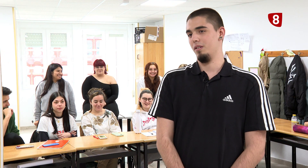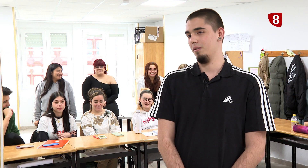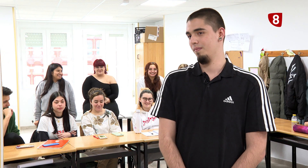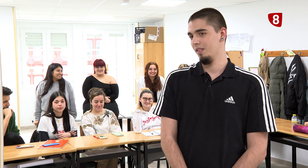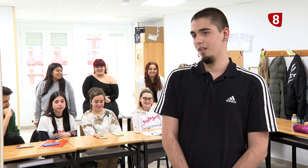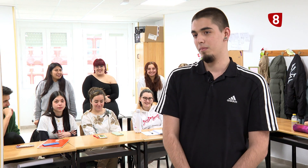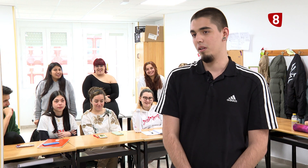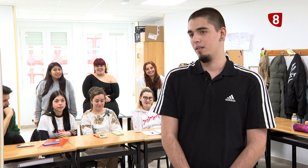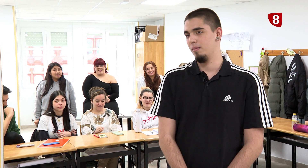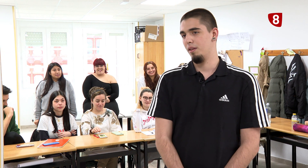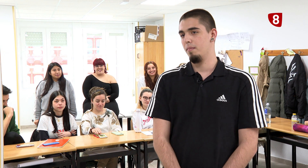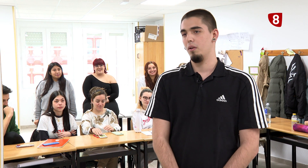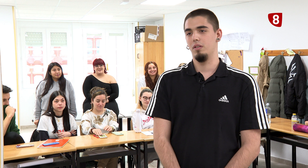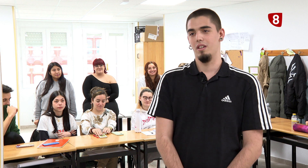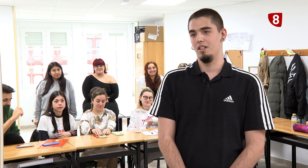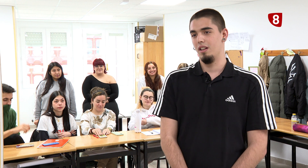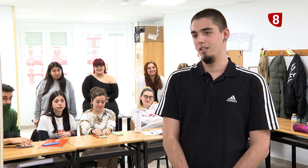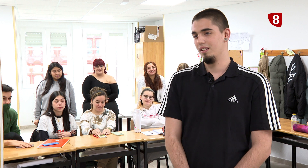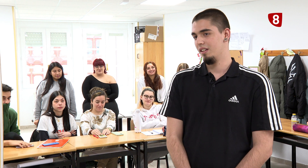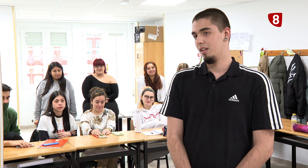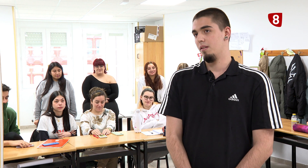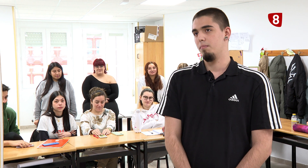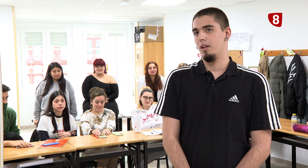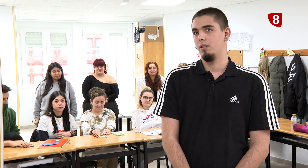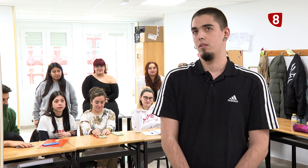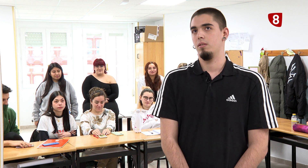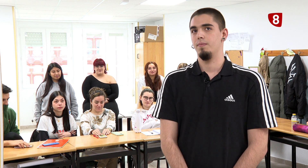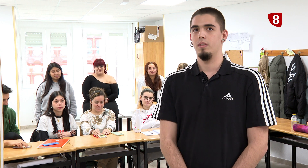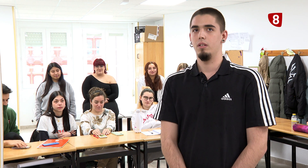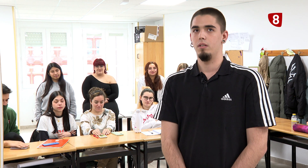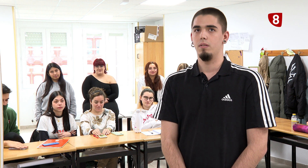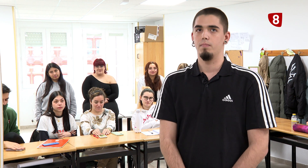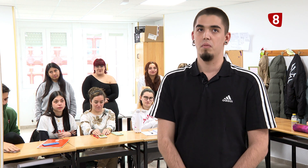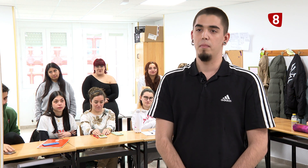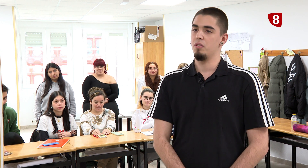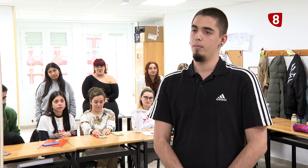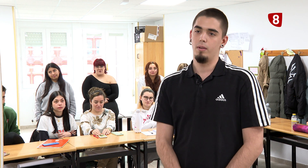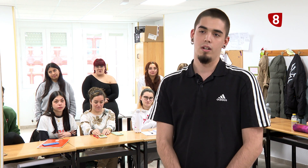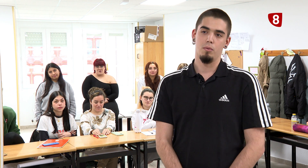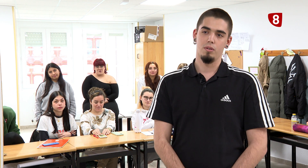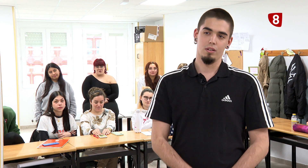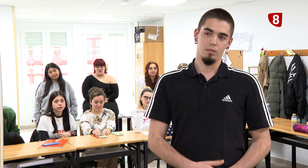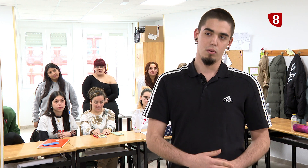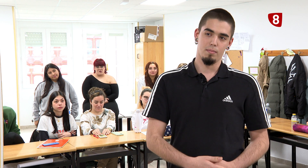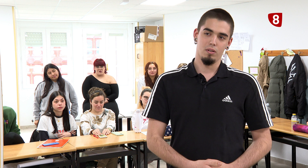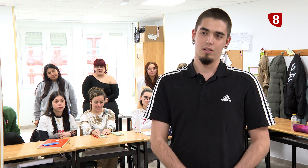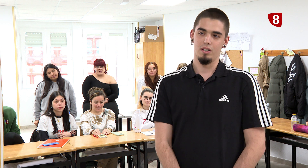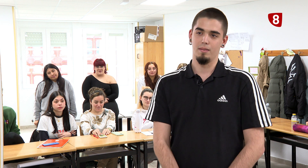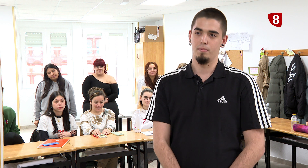creo, porque al principio no entiendes nada, pero al menos a mí me llena mucho cuando poco a poco vas